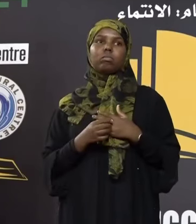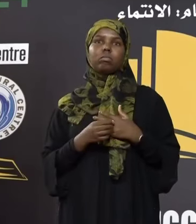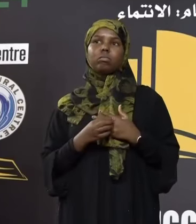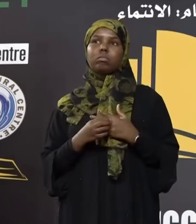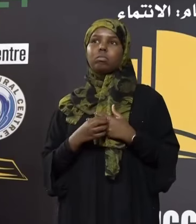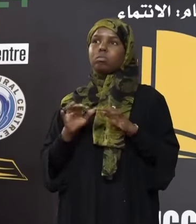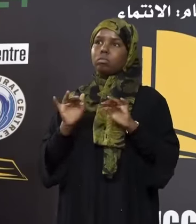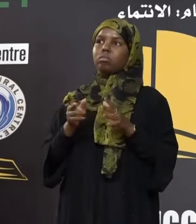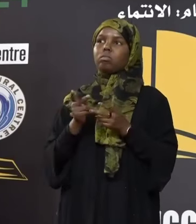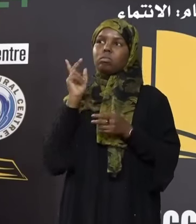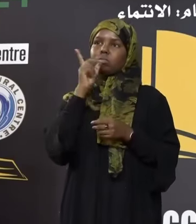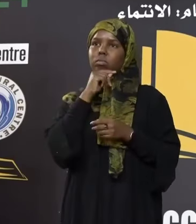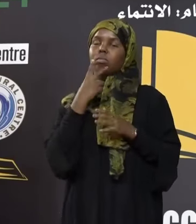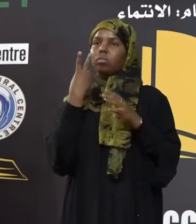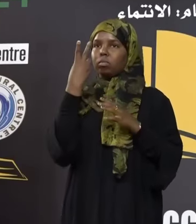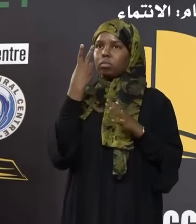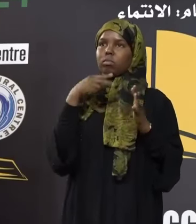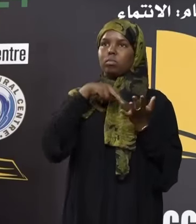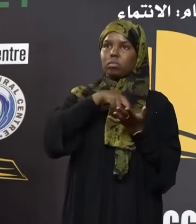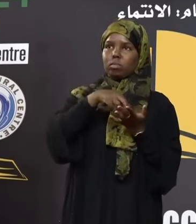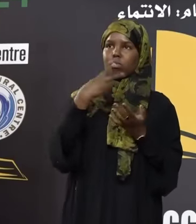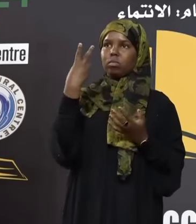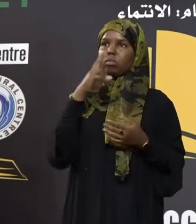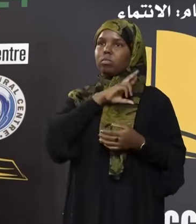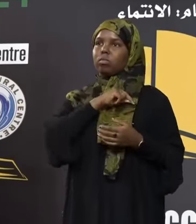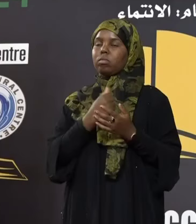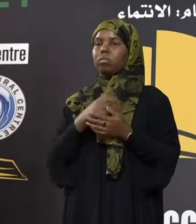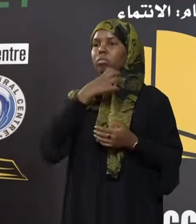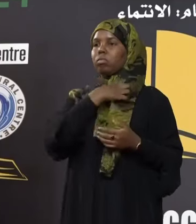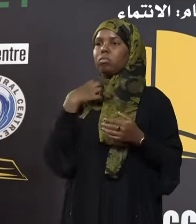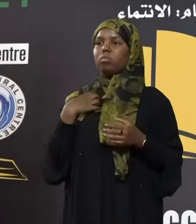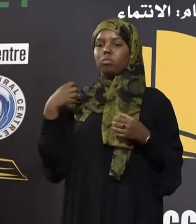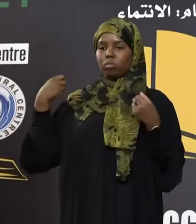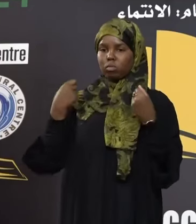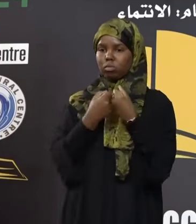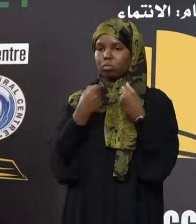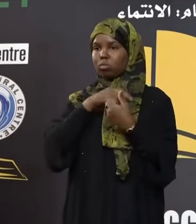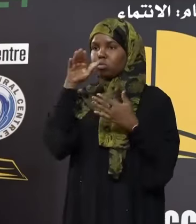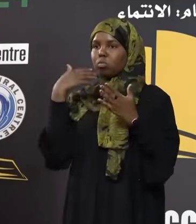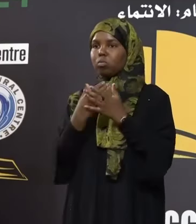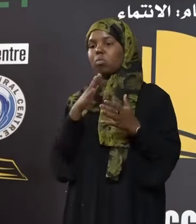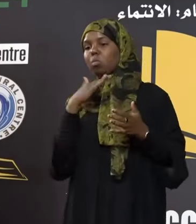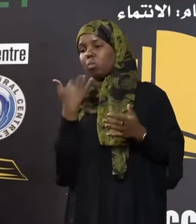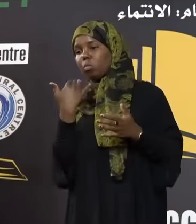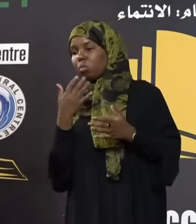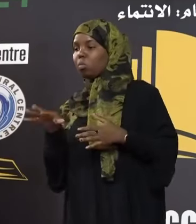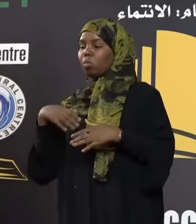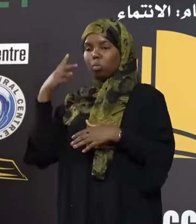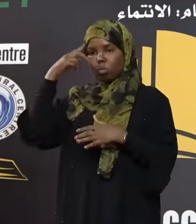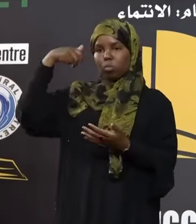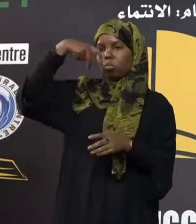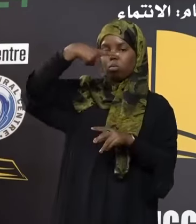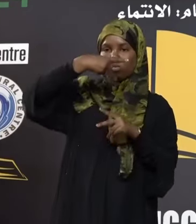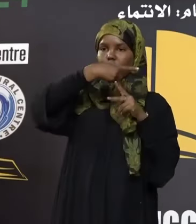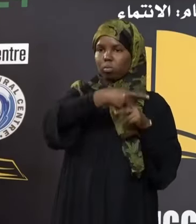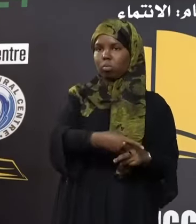waa loo daayay tallaabadii xigtay waxay noqotay in ciidankii lagu laayo waliba meydkoodii madaxa lagaga joogjoogsado